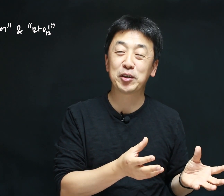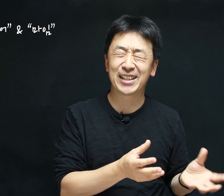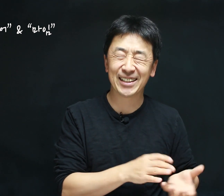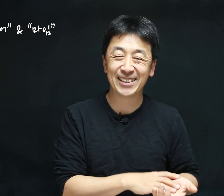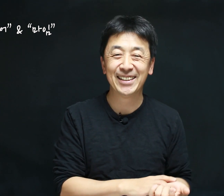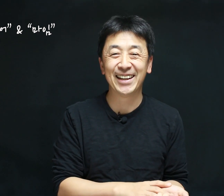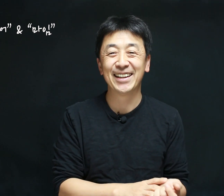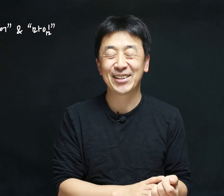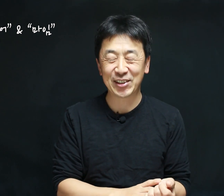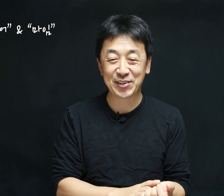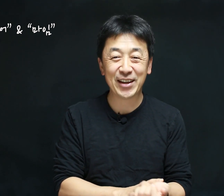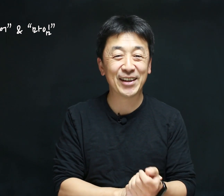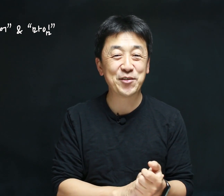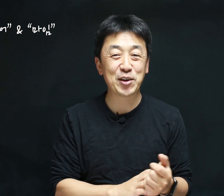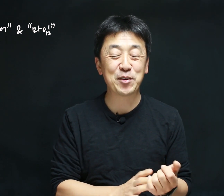표현할게요. 저 같으면 왜냐면